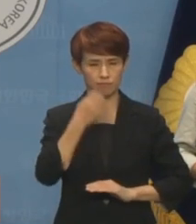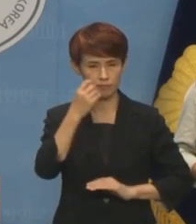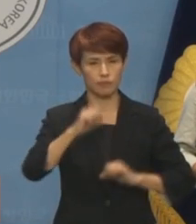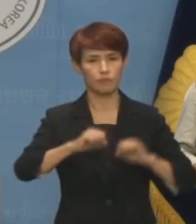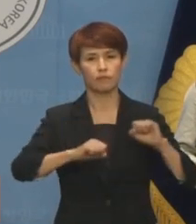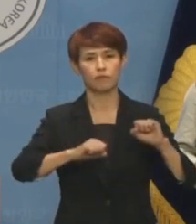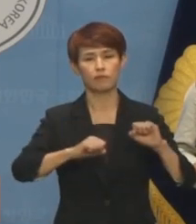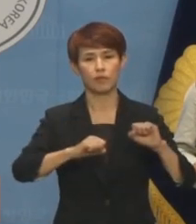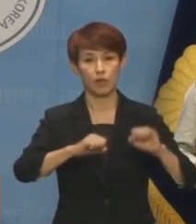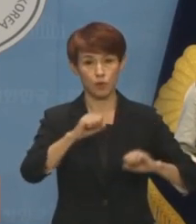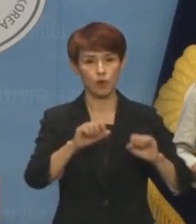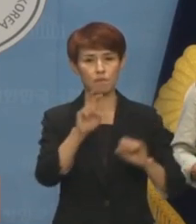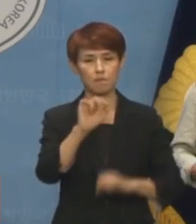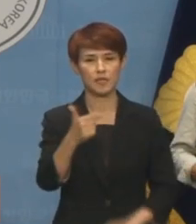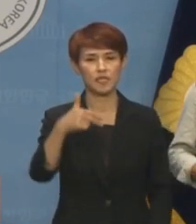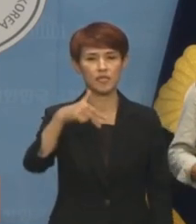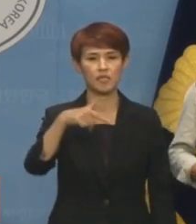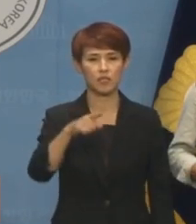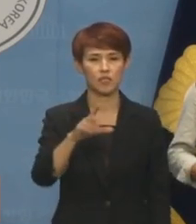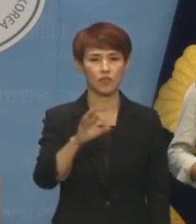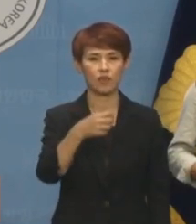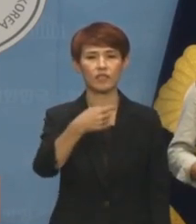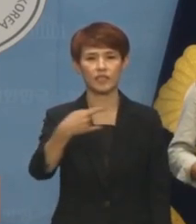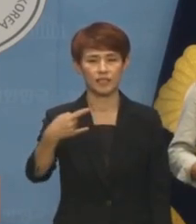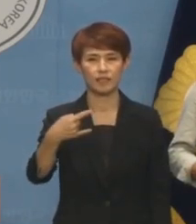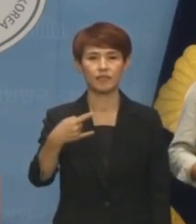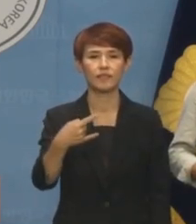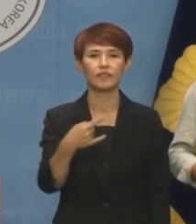민정희 운영위원님 참석하셨습니다.